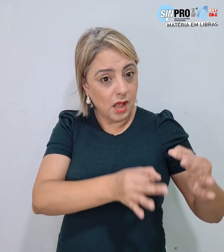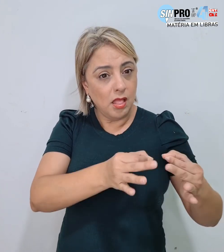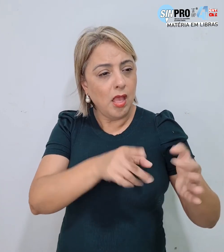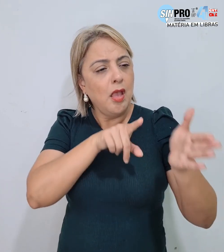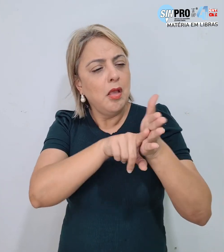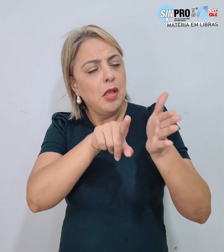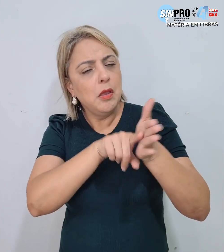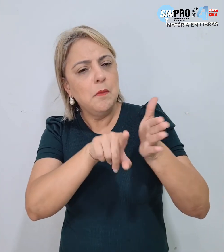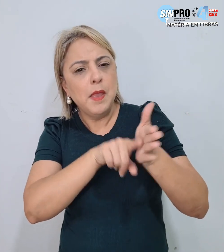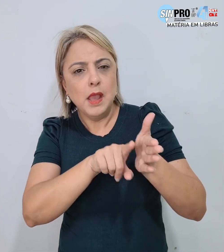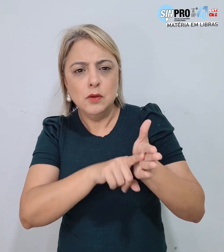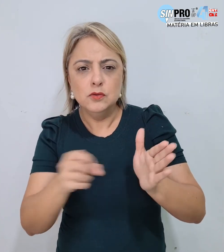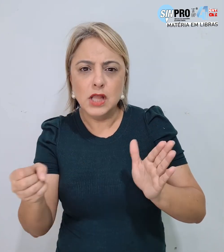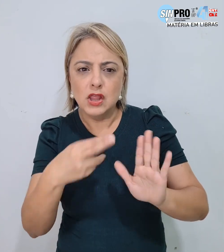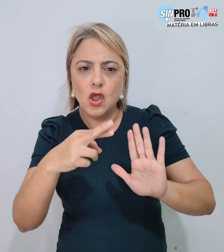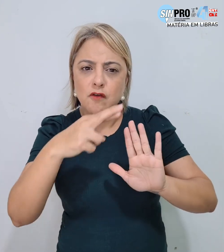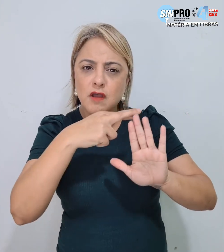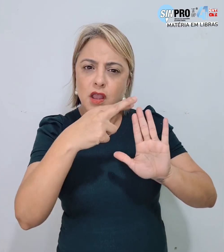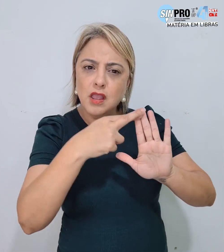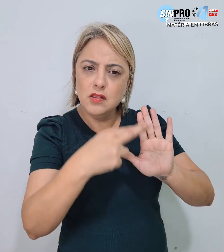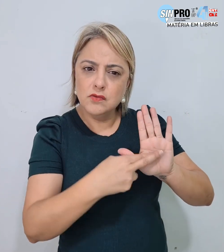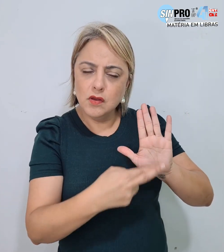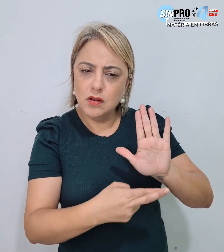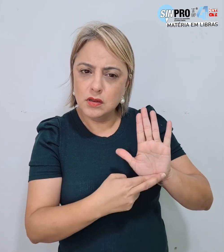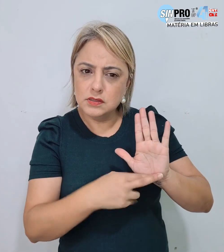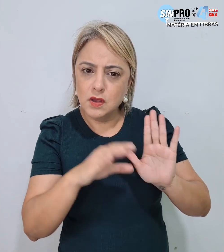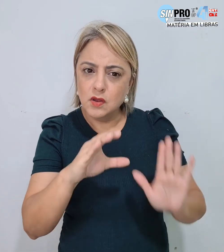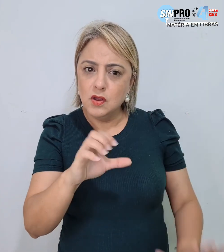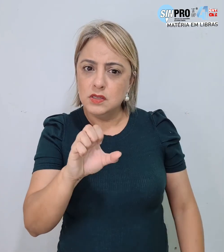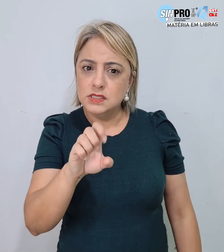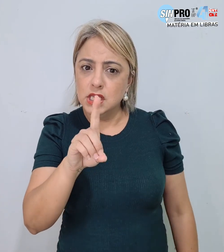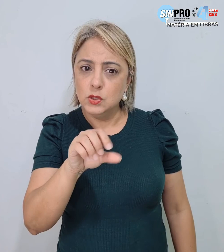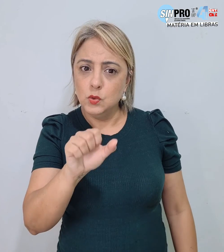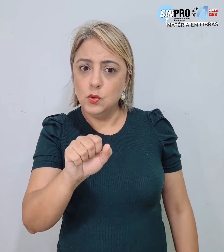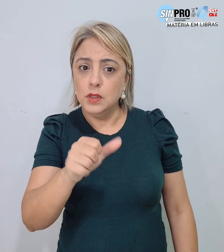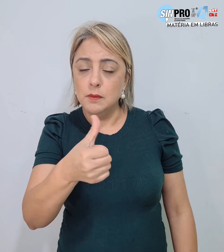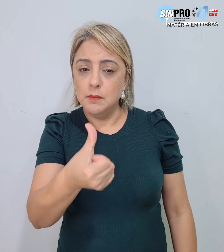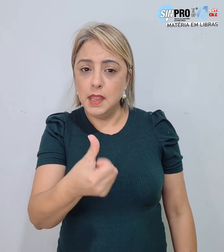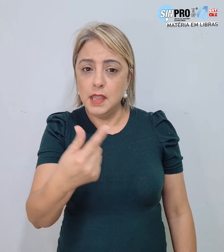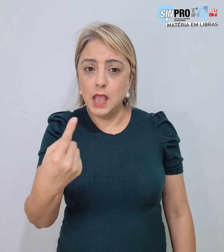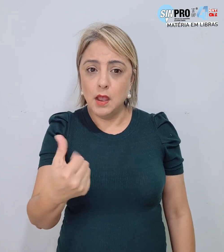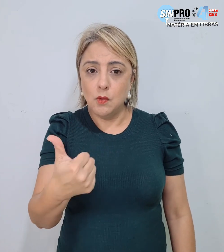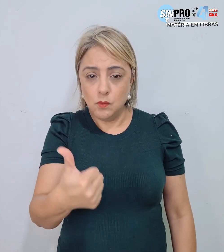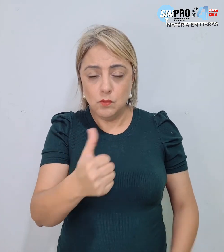recente resolução a Seduc 61 de 2020